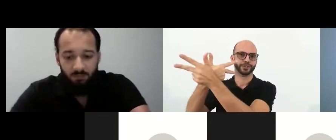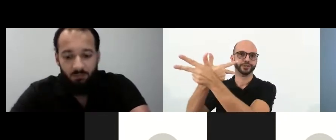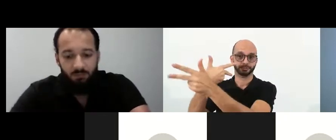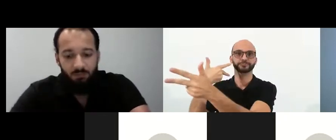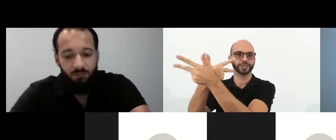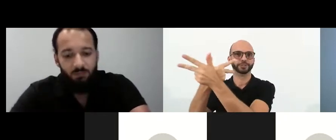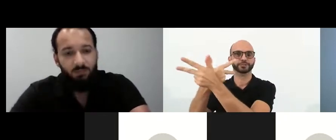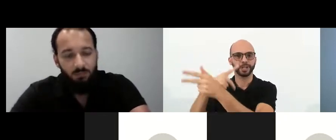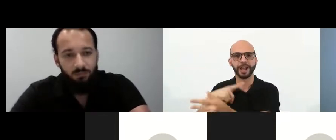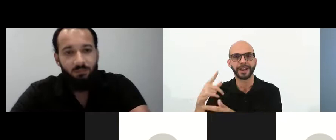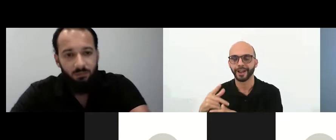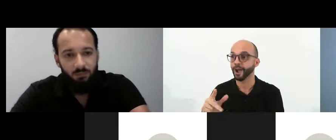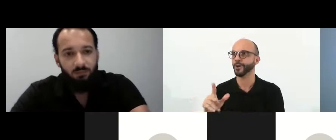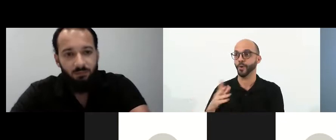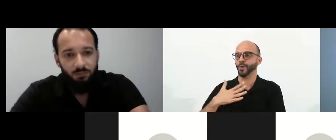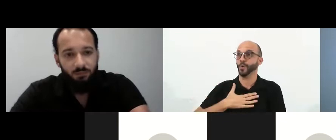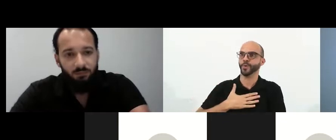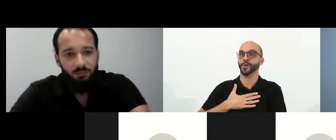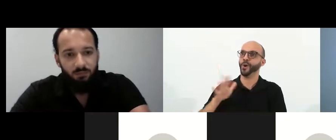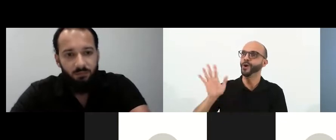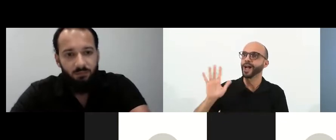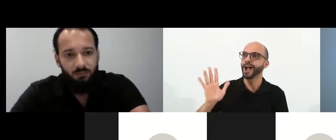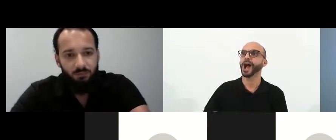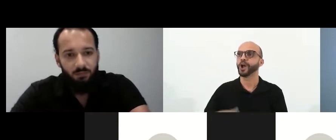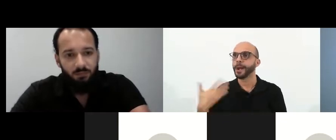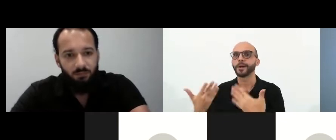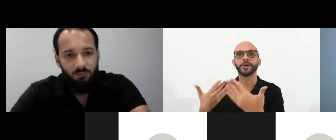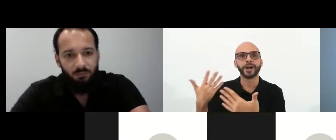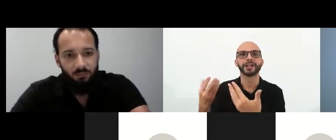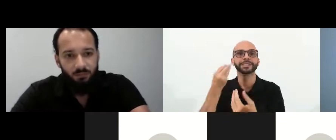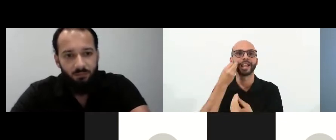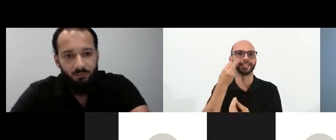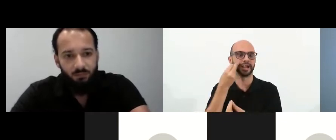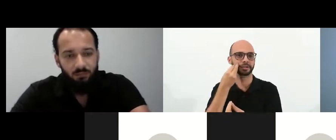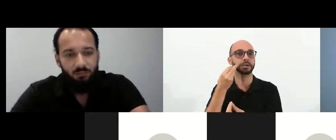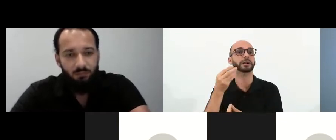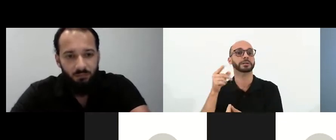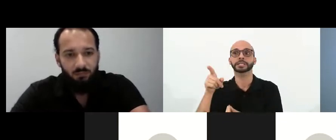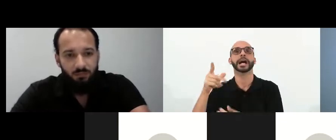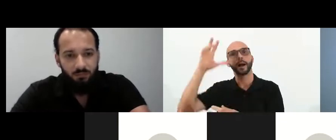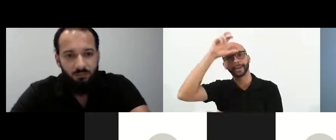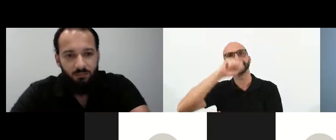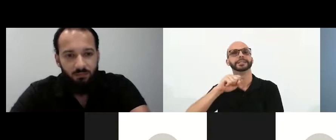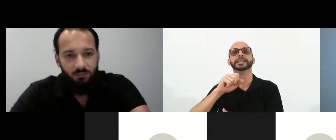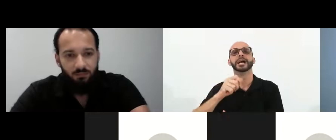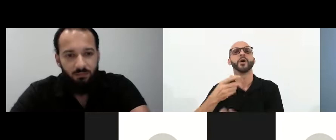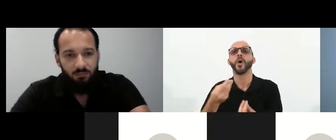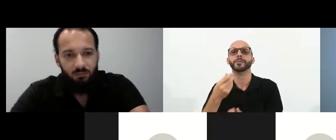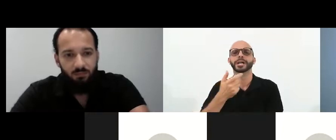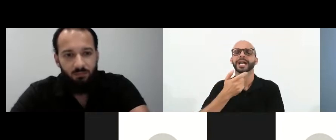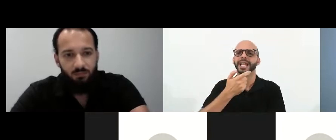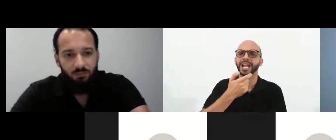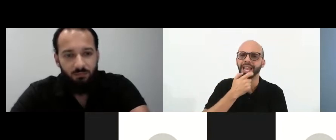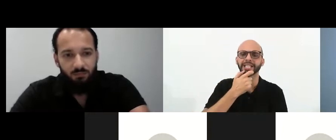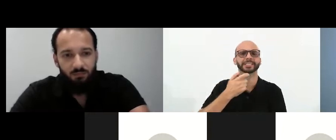processo comunicacional à distância, ter essa comunicação com conhecer essas pessoas de outros países. E